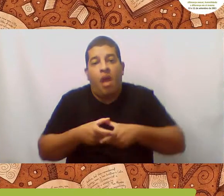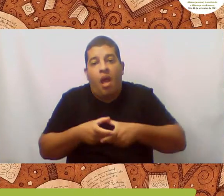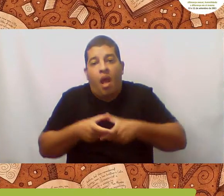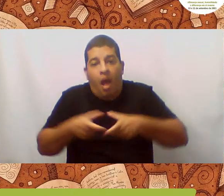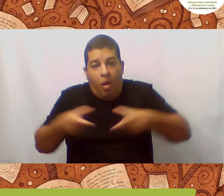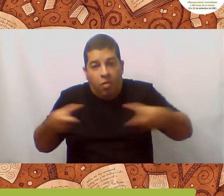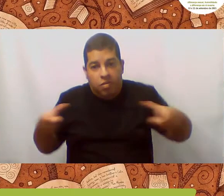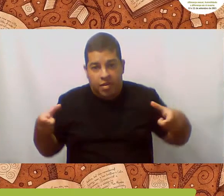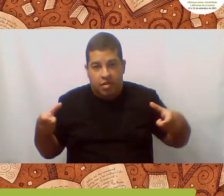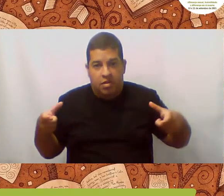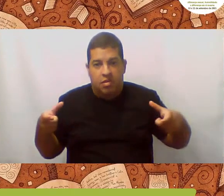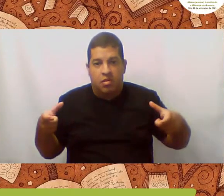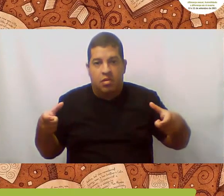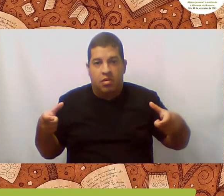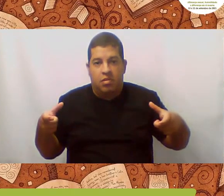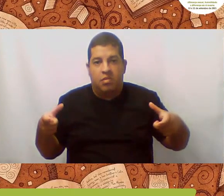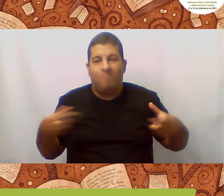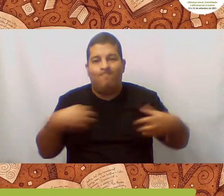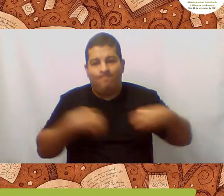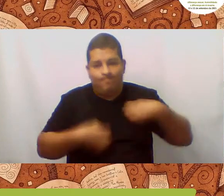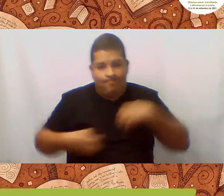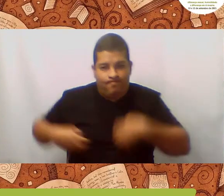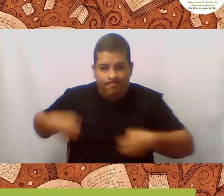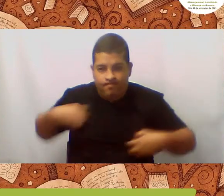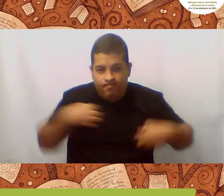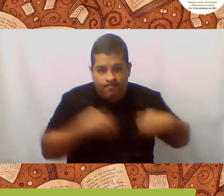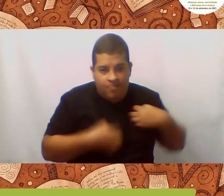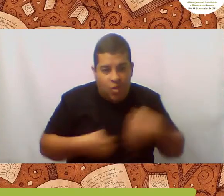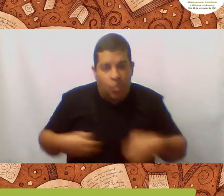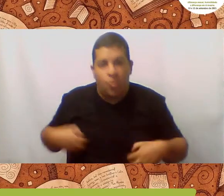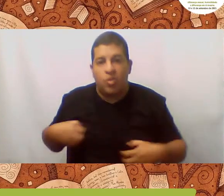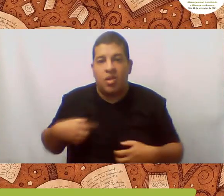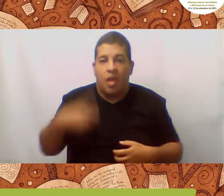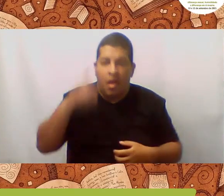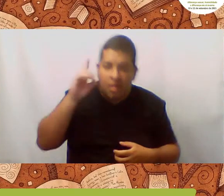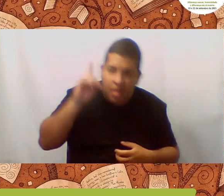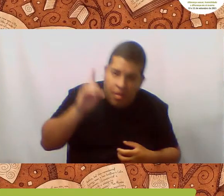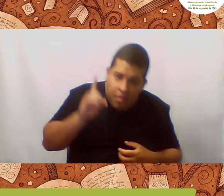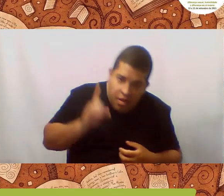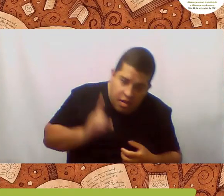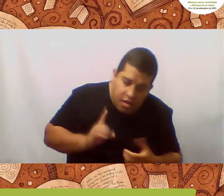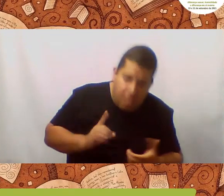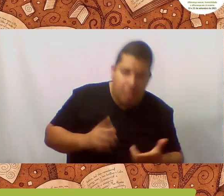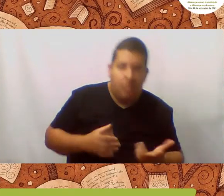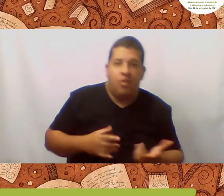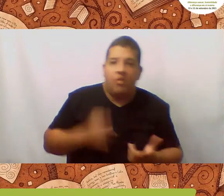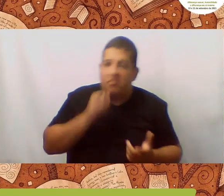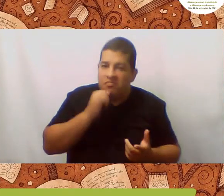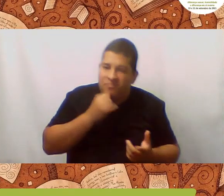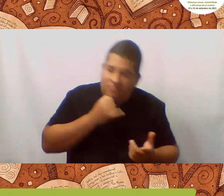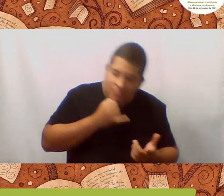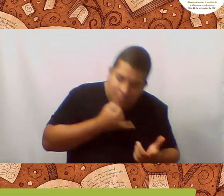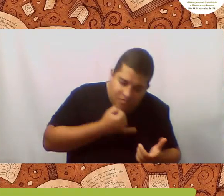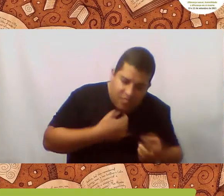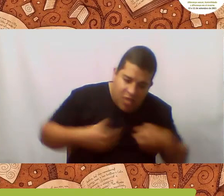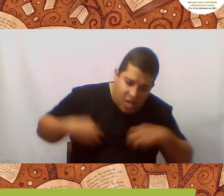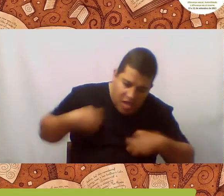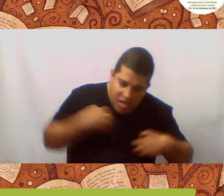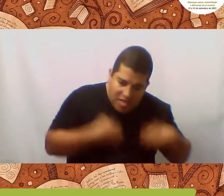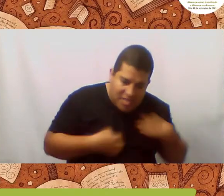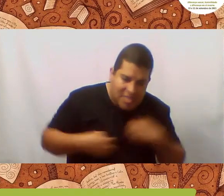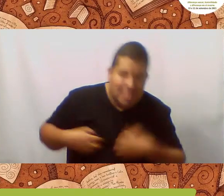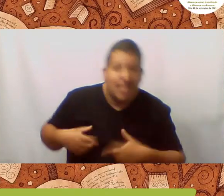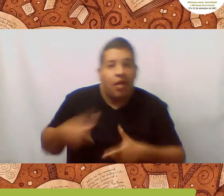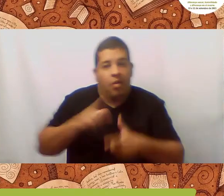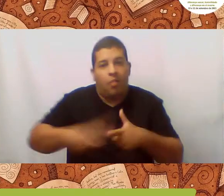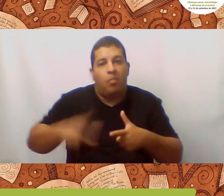significativo da angústia, da depressão e da melancolia, né, que leva a casos muito graves. É